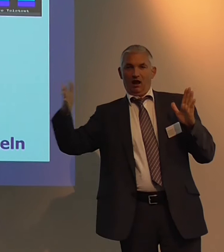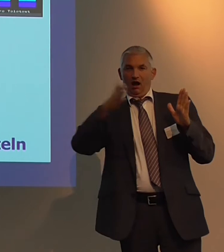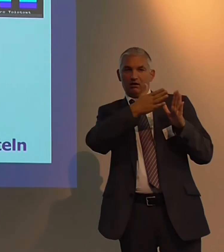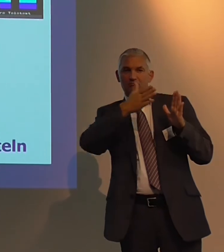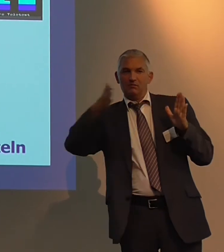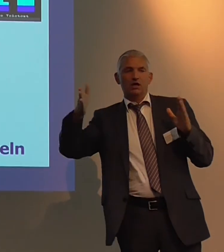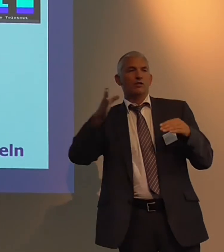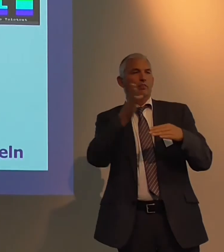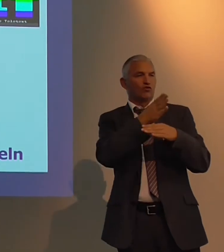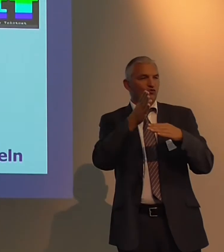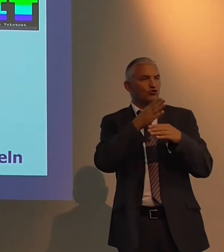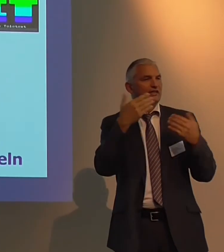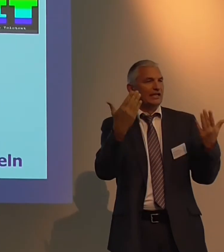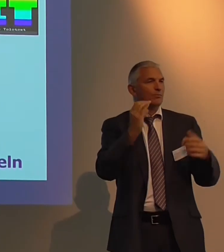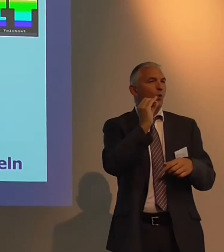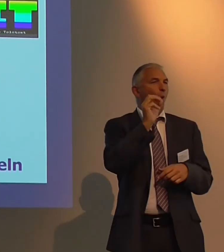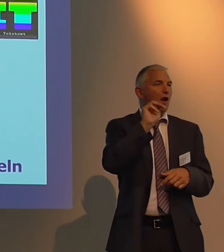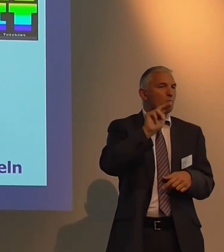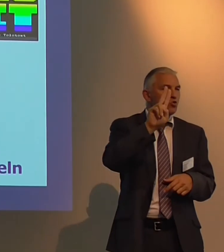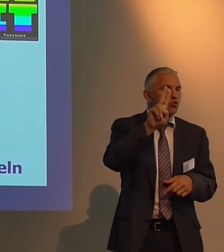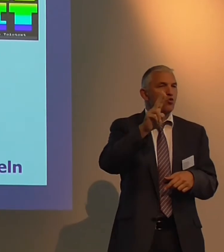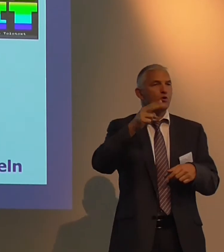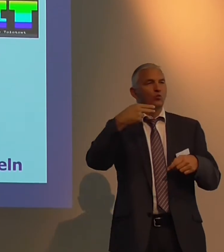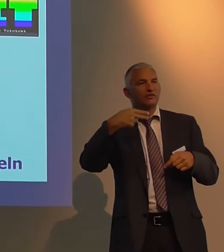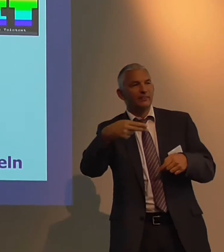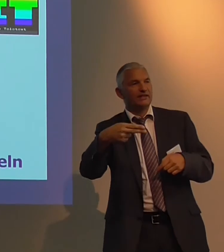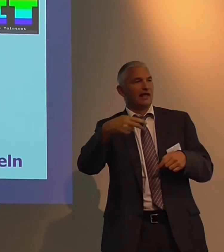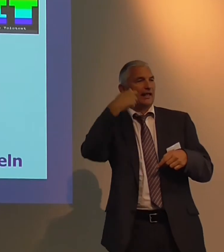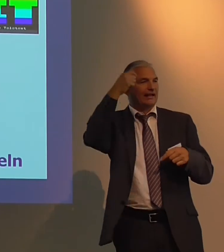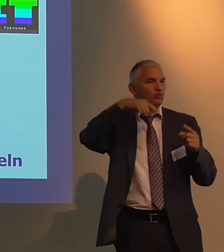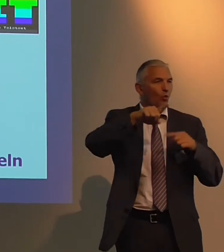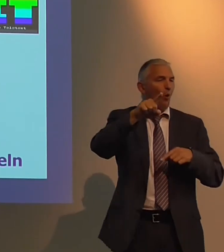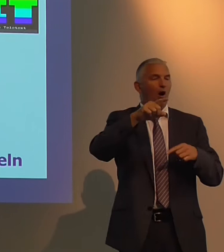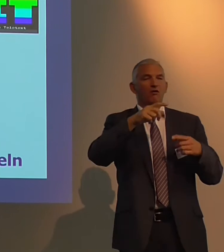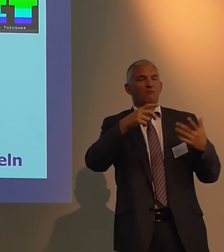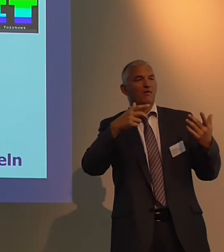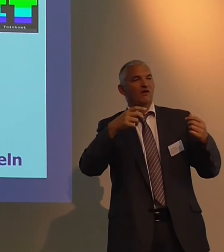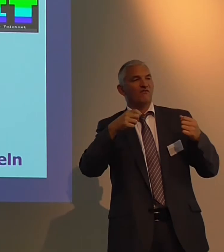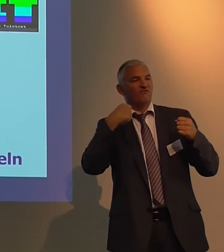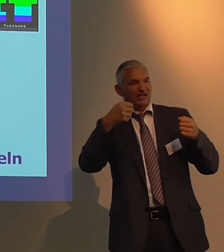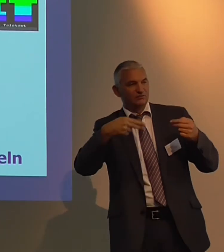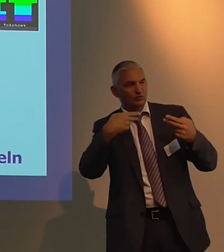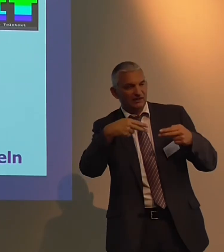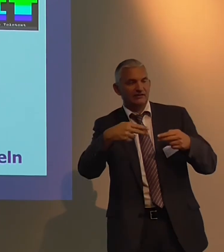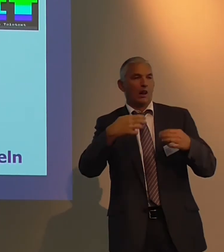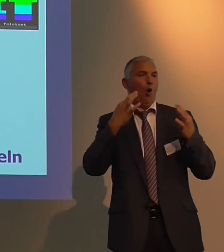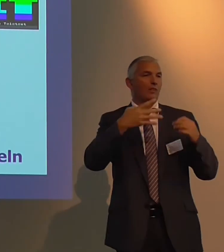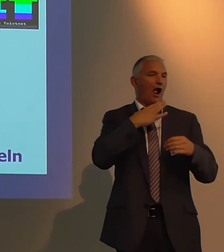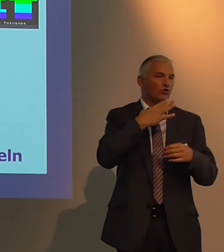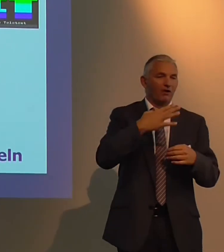1980, also 50 Jahre später, in der Zwischenzeit gab es auch OMU oder auch Situationen in den Kinos oder